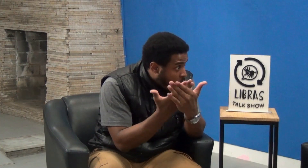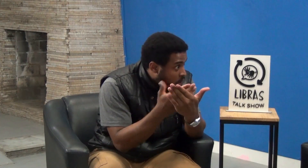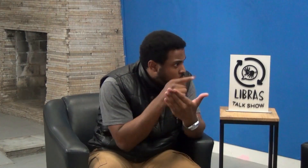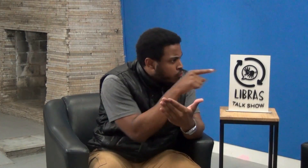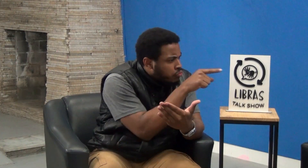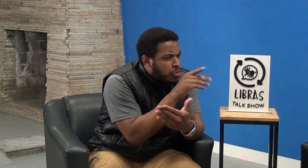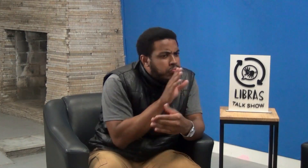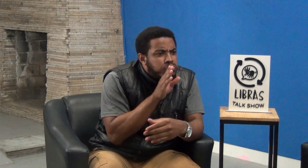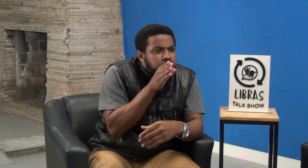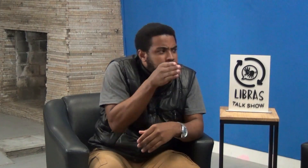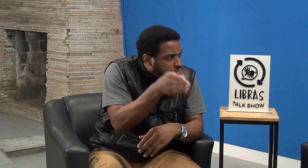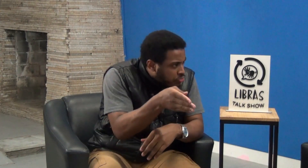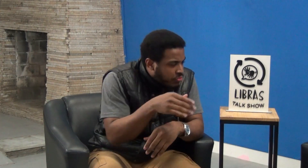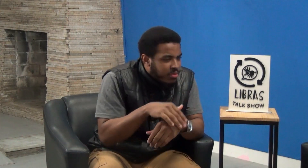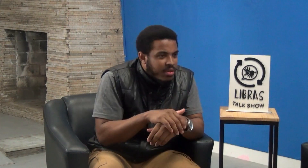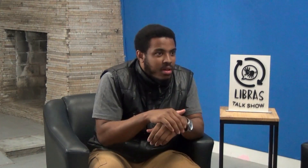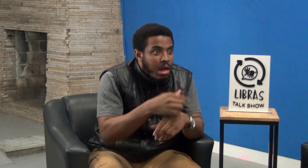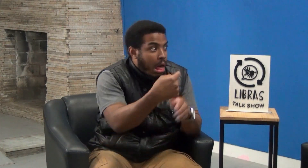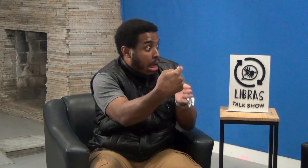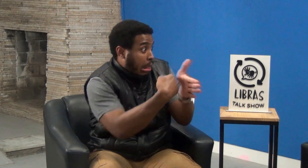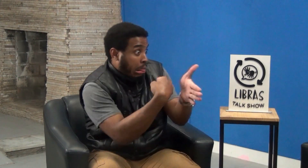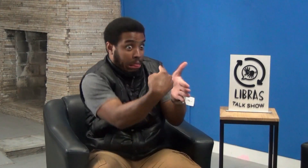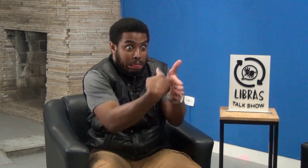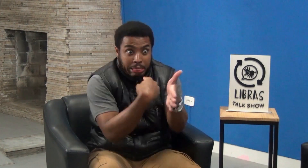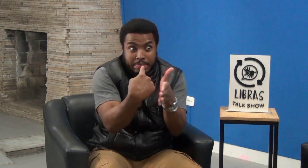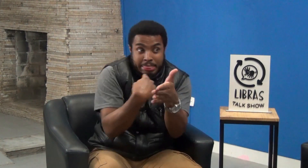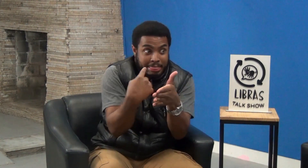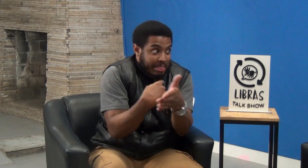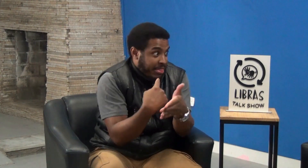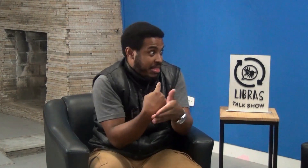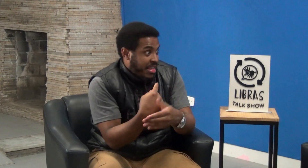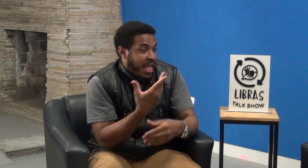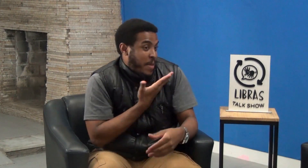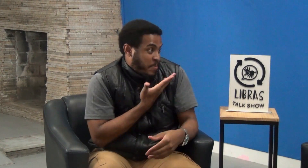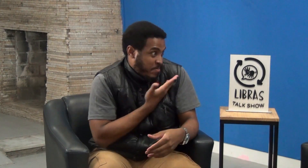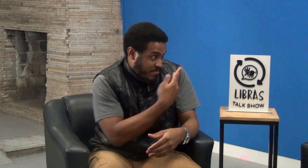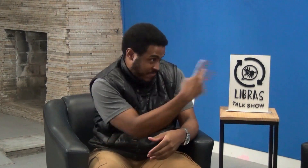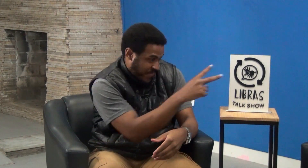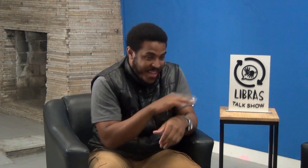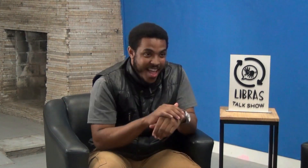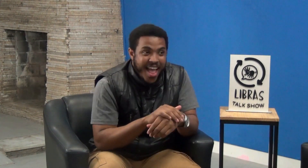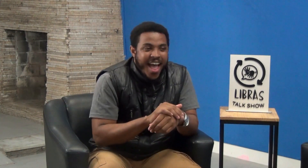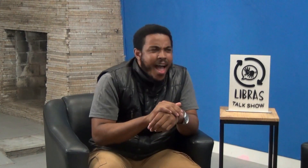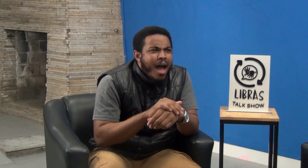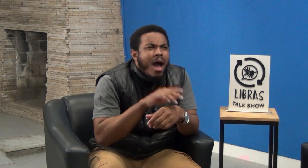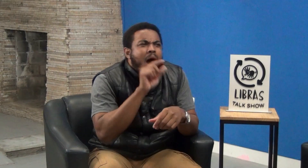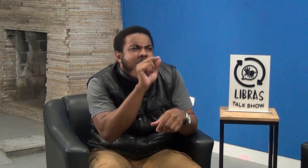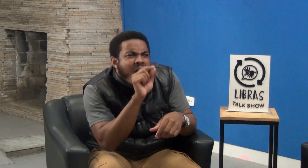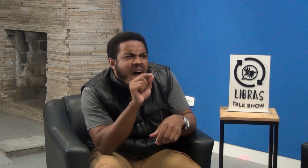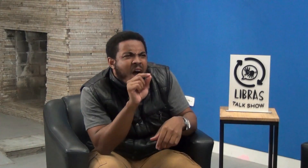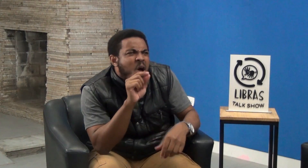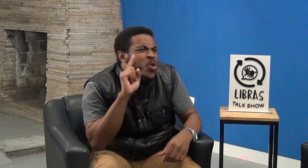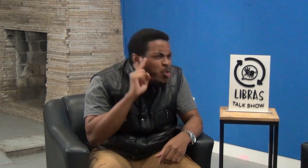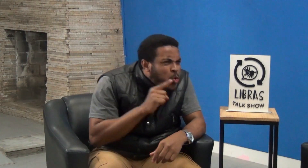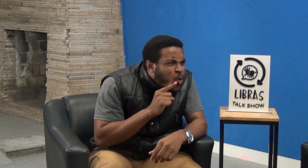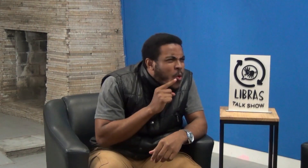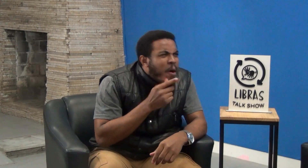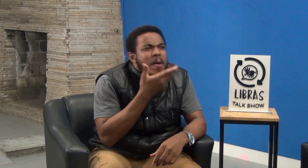Ana, na sua escola, né, com seus amigos, eles ficam te perguntando as coisas sobre seus pais,